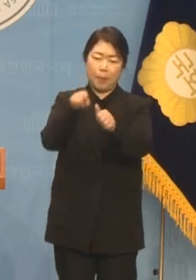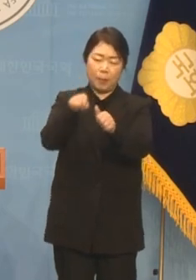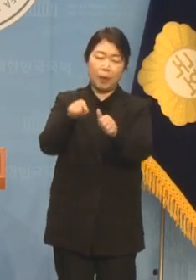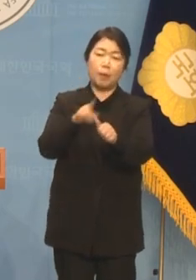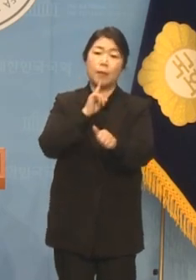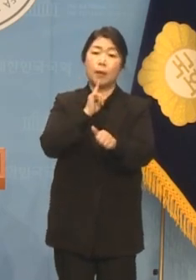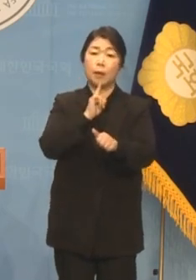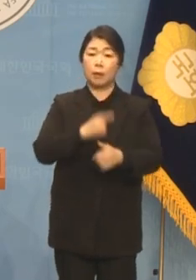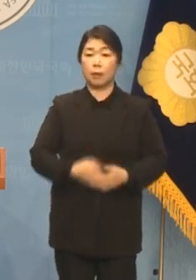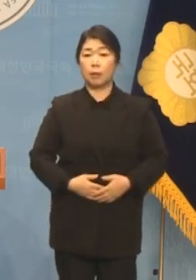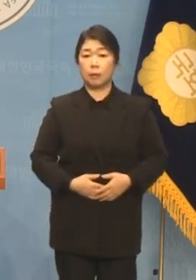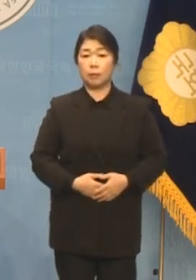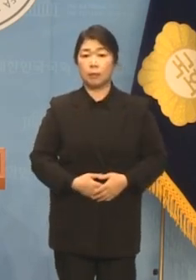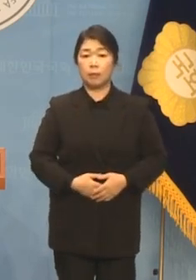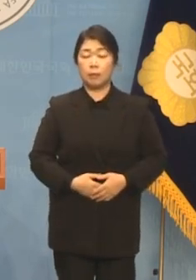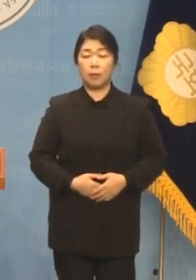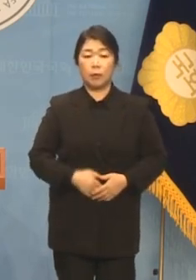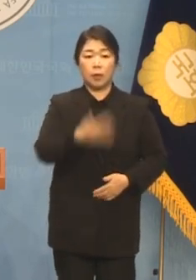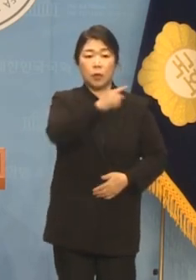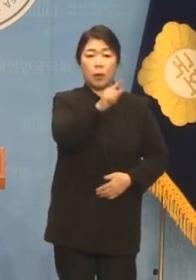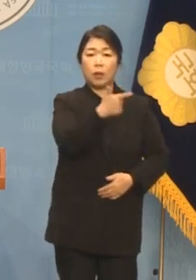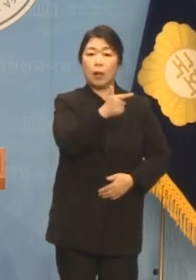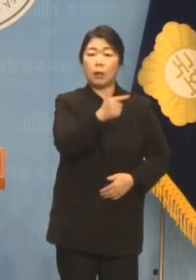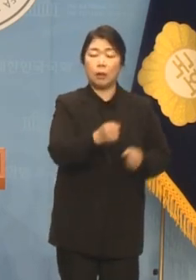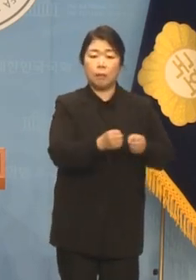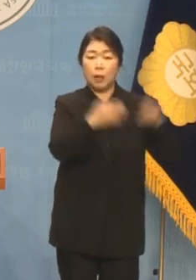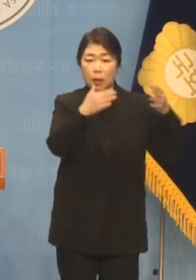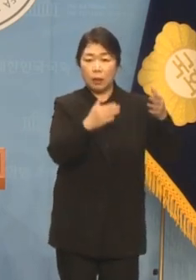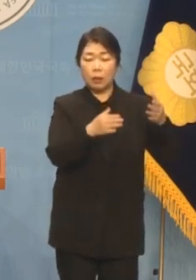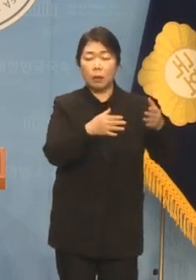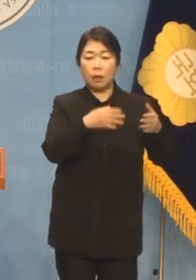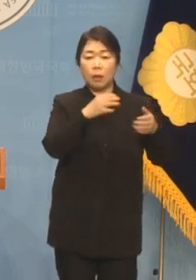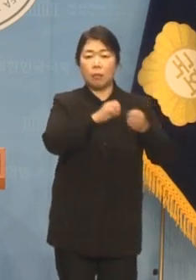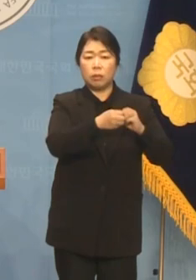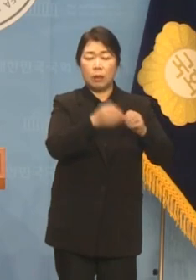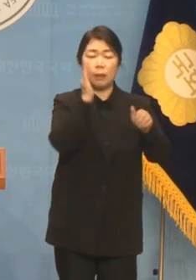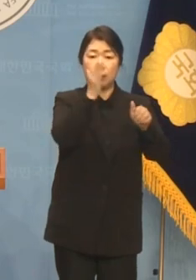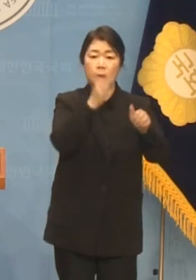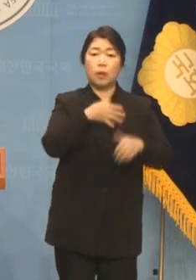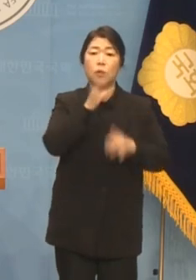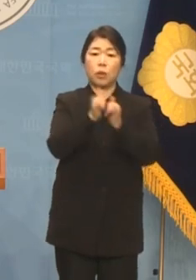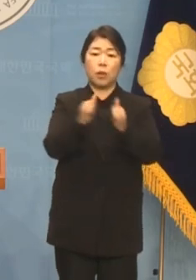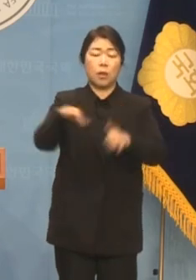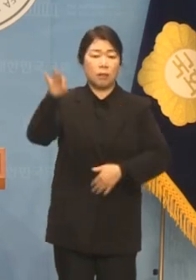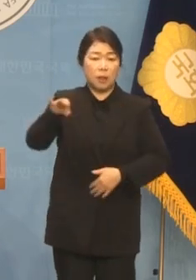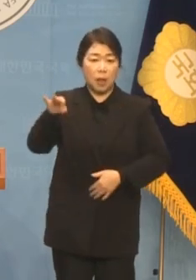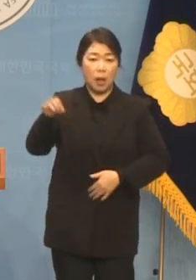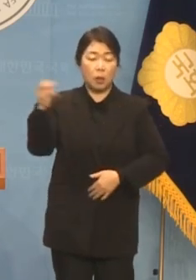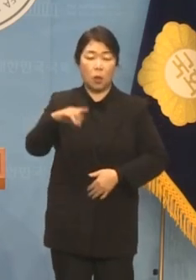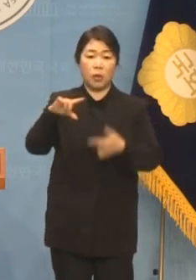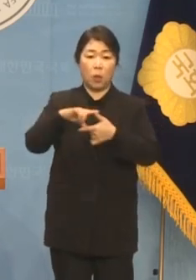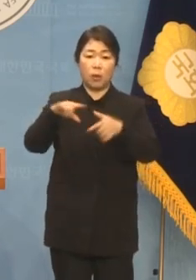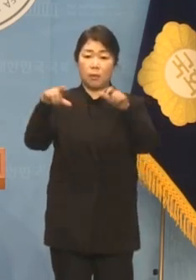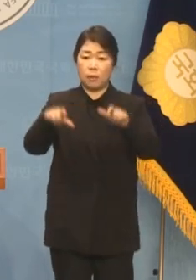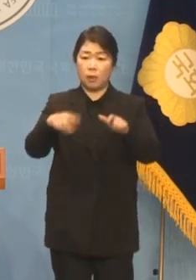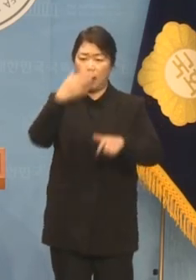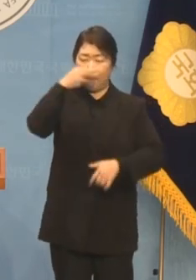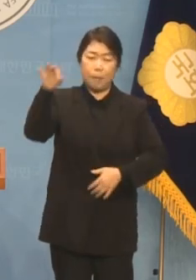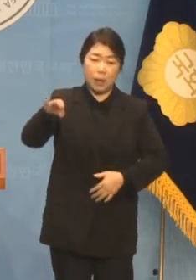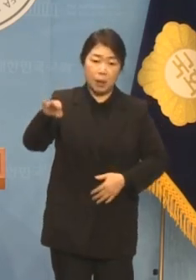않았습니다 천남 외곡 비하 게다가 영남지역 비하까지